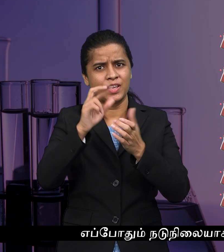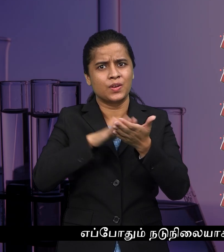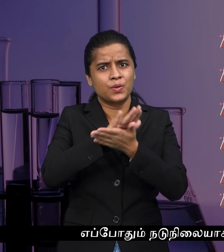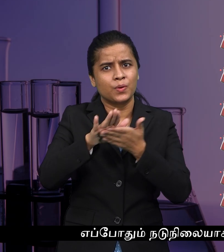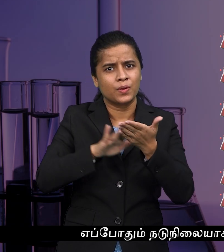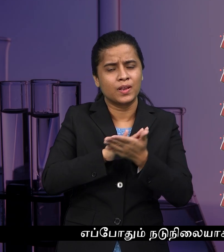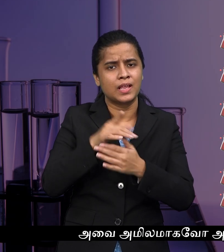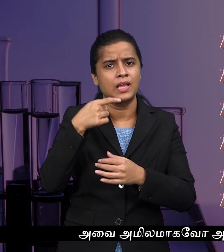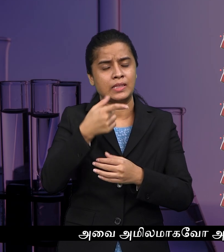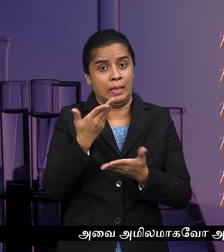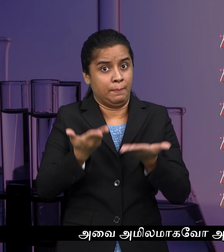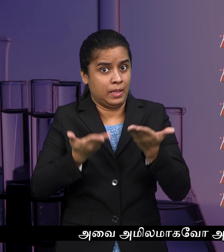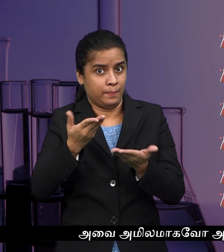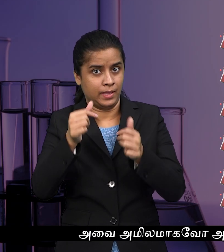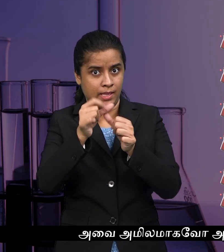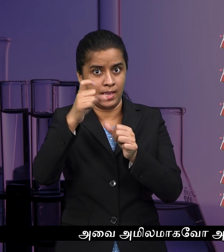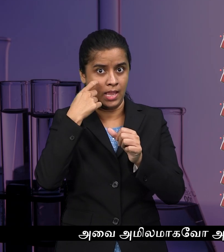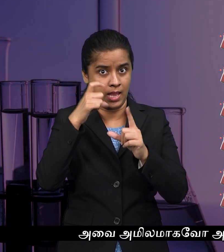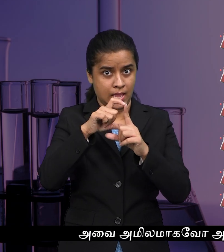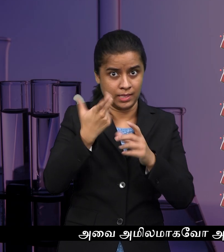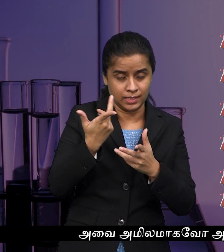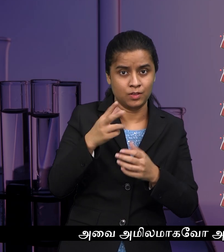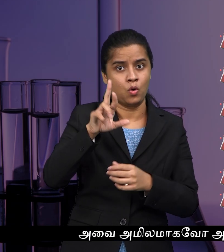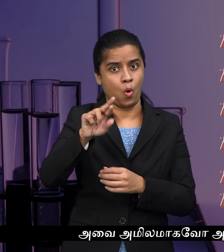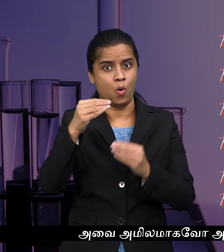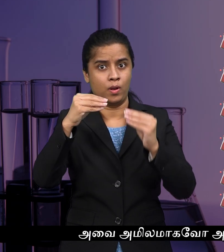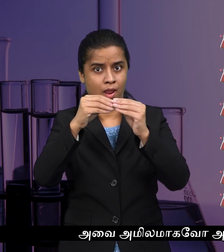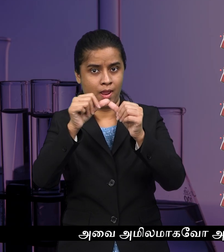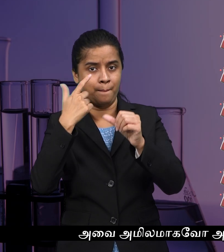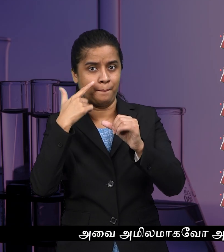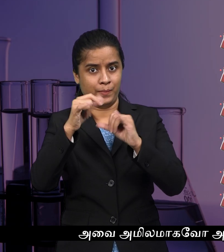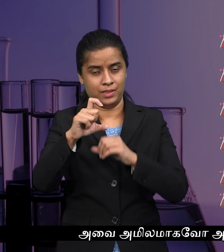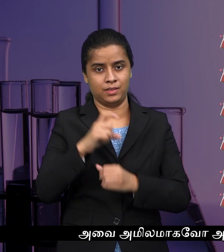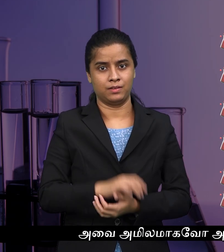அவசியம் இல்லை. அவை அமிலமாகவோ அல்லது காரங்களாகவோ இருக்கலாம்.